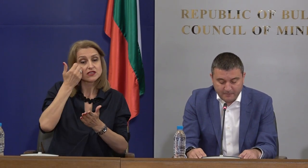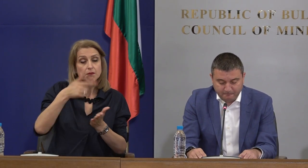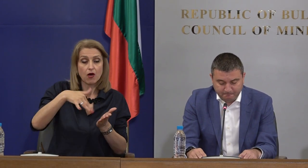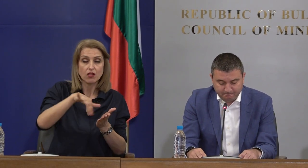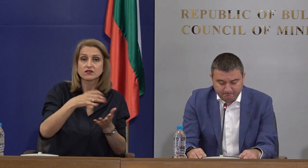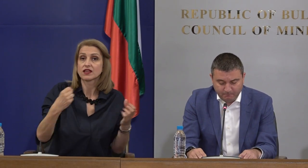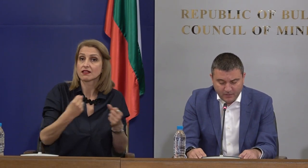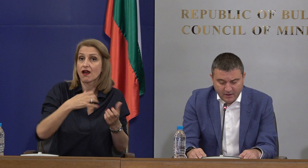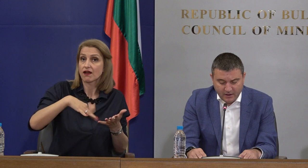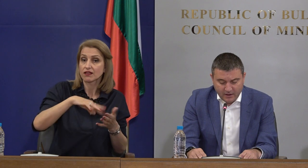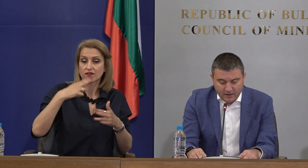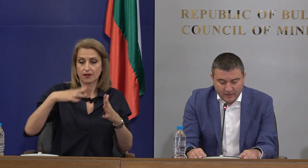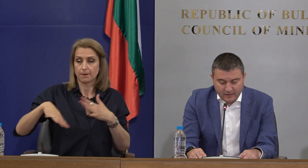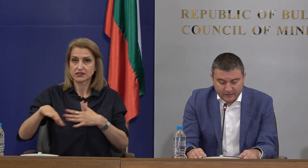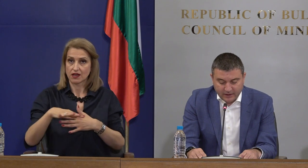на пазара.